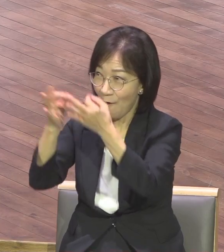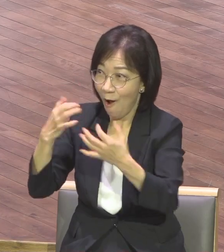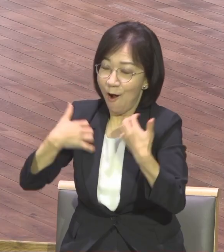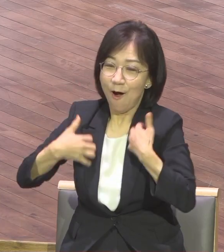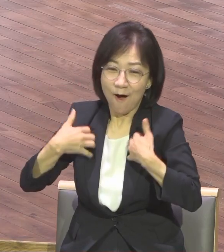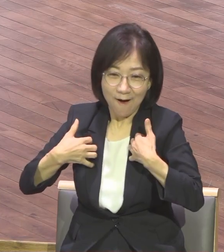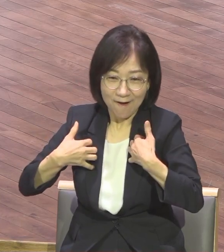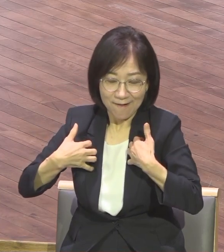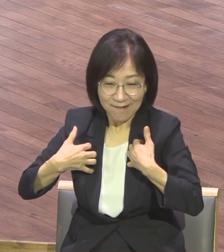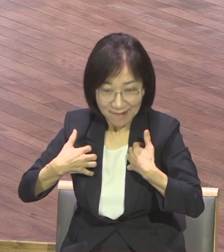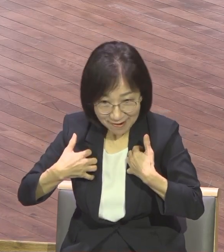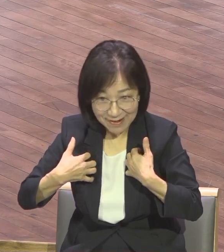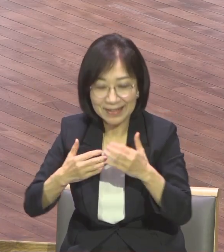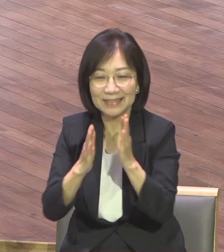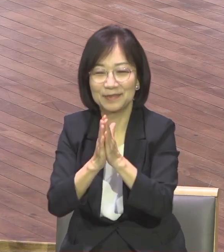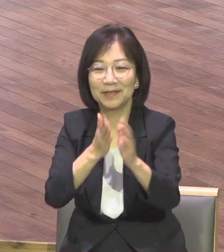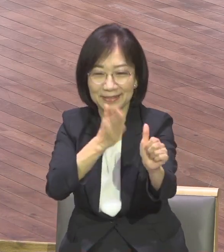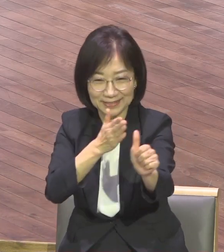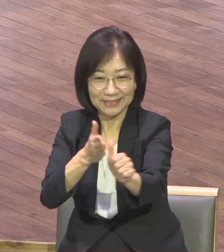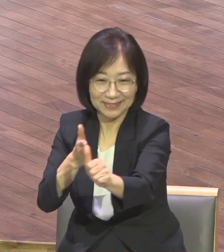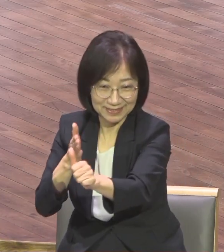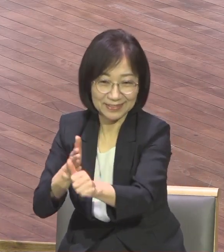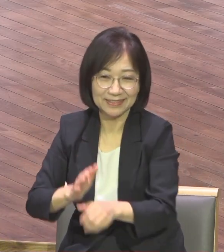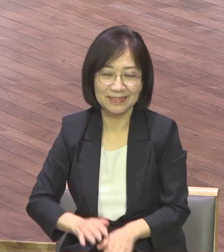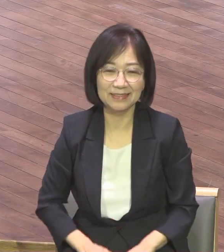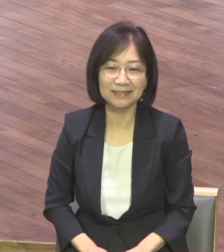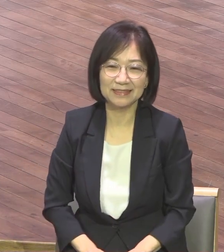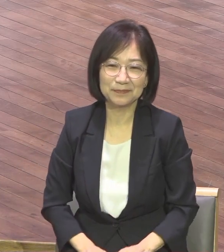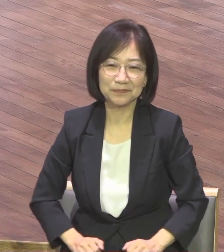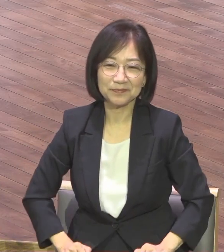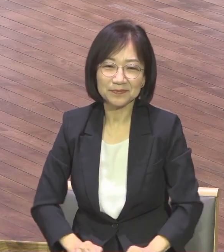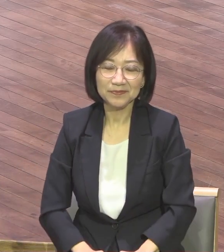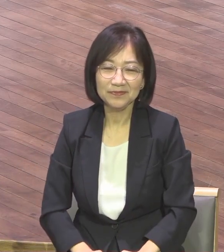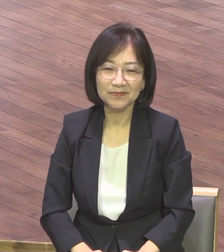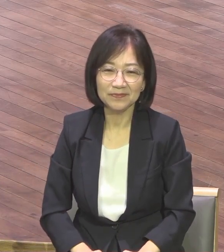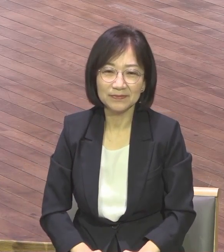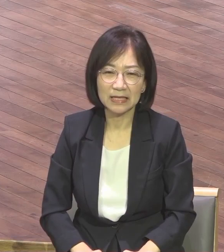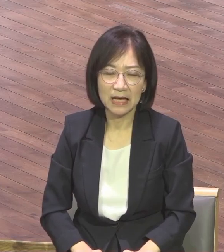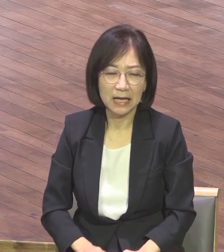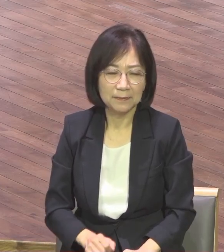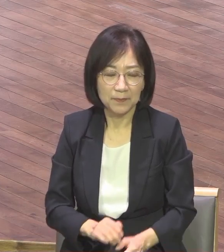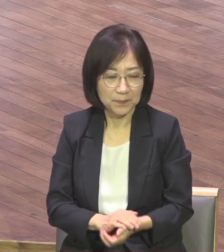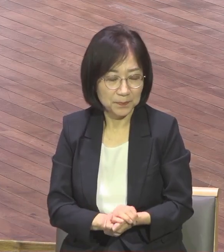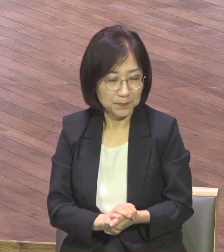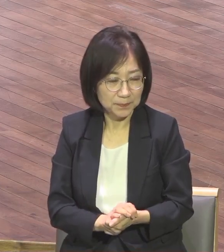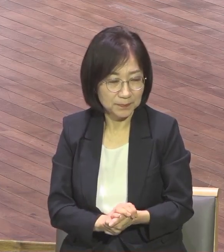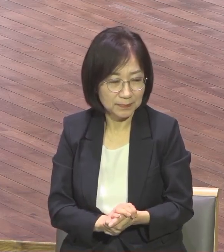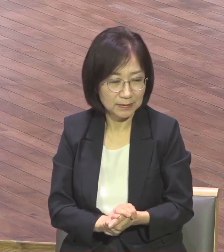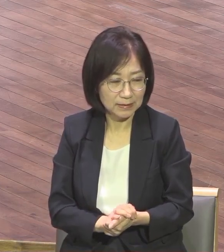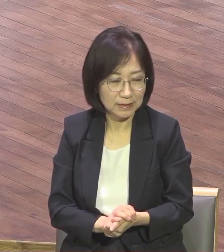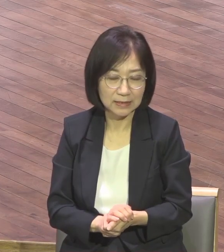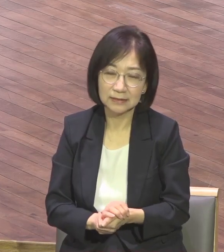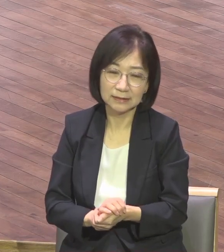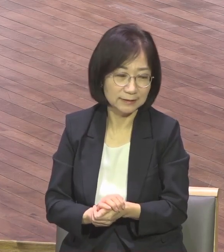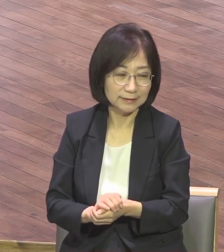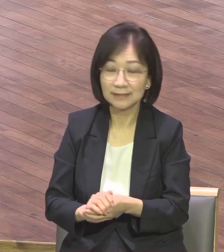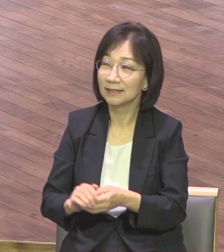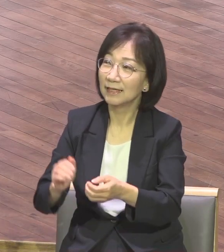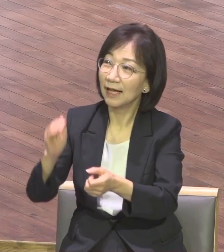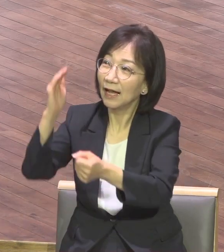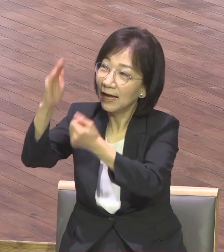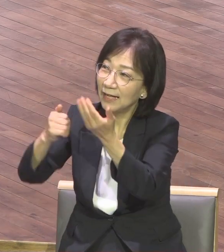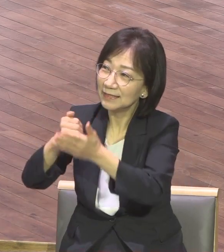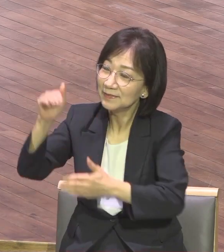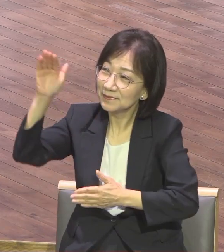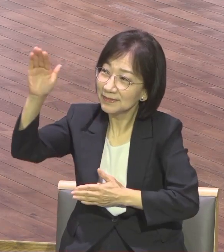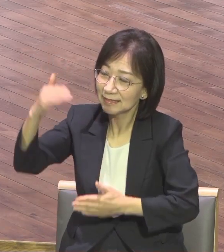선교예요. 다른 거 여러분 기도할 필요가 없어요. 하나님 내가 선교의